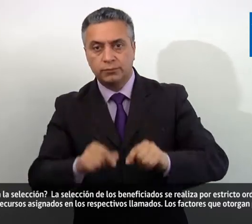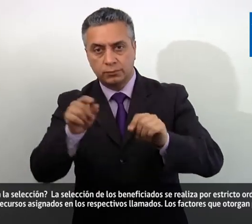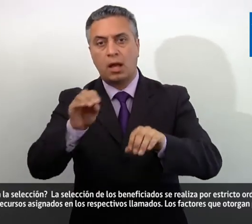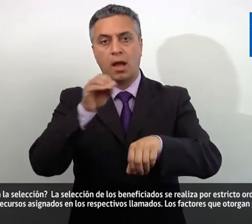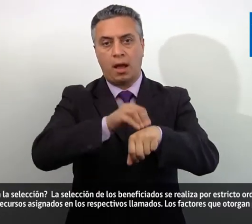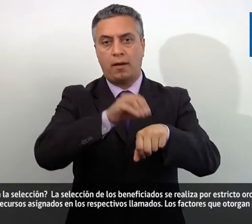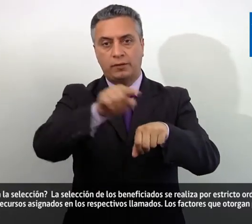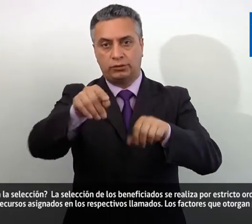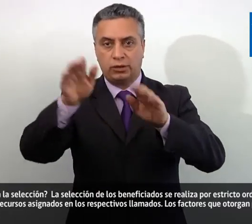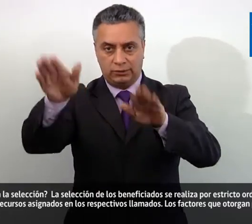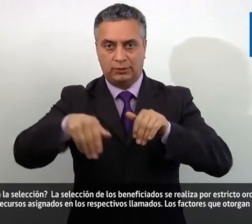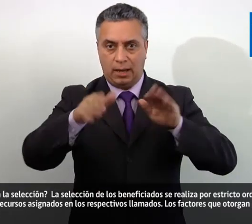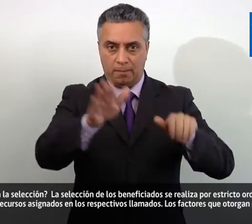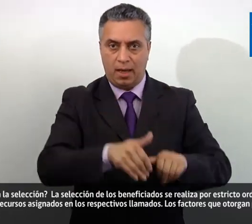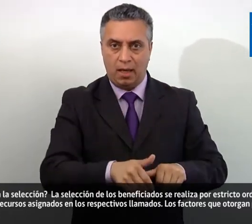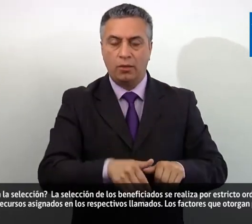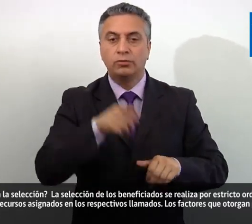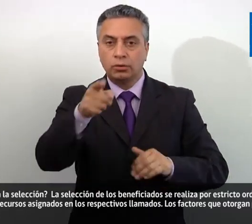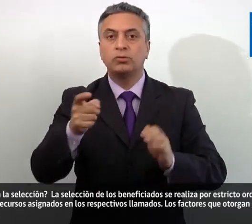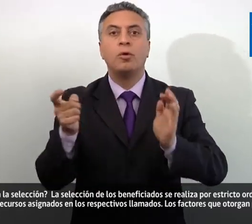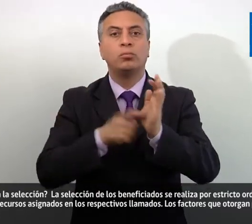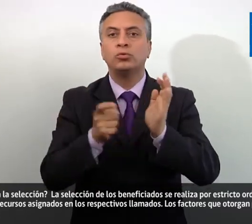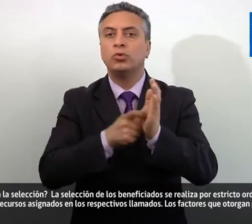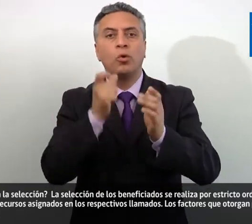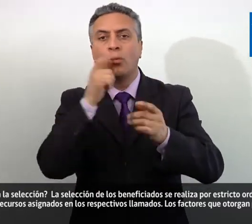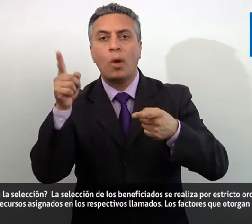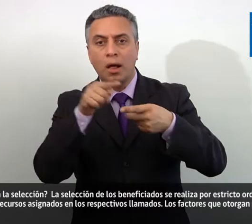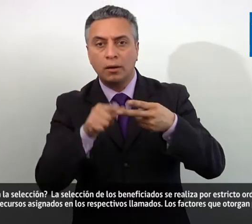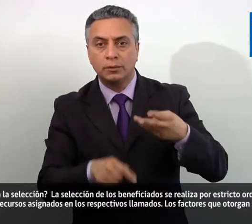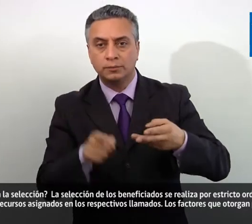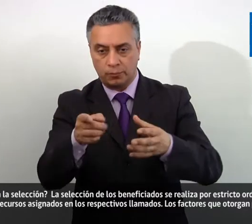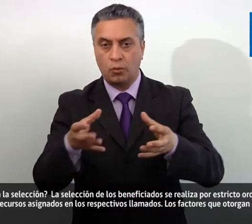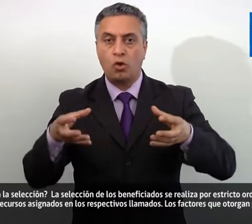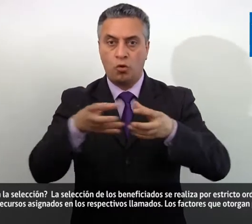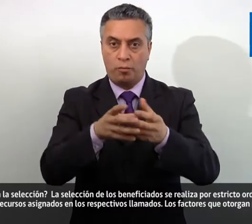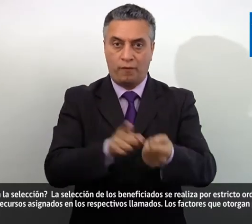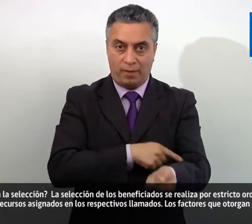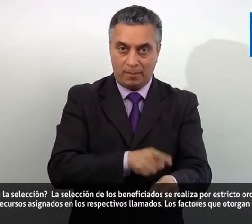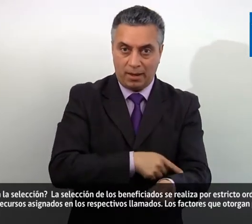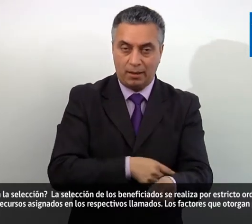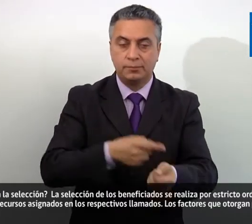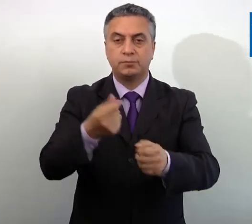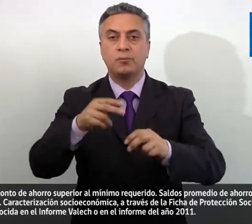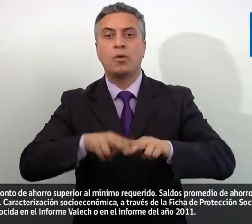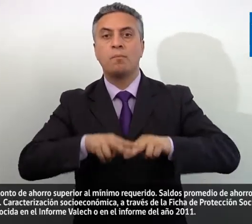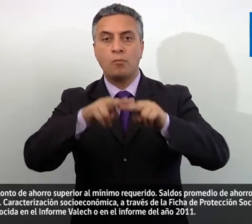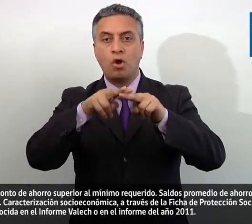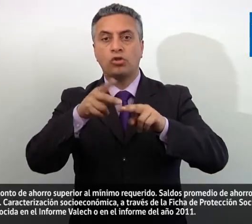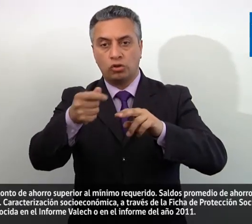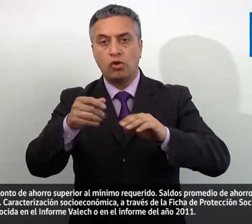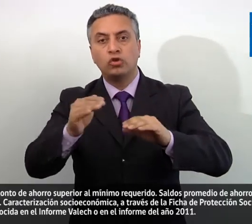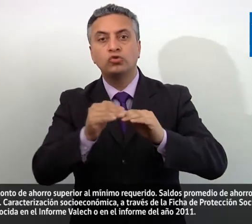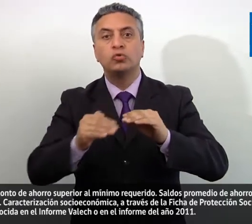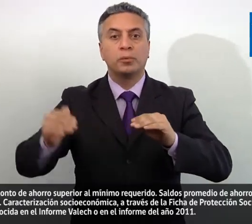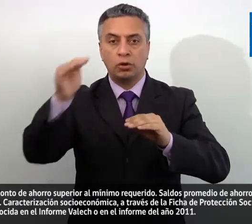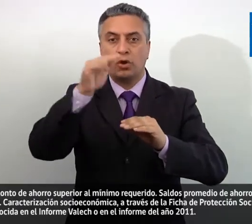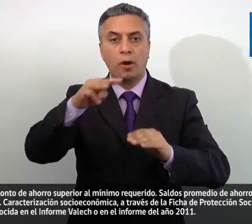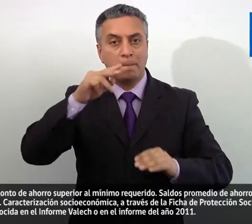recursos asignados en los respectivos llamados. Los factores que otorgan puntos son los siguientes: grupo familiar, monto de